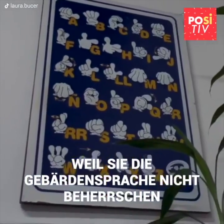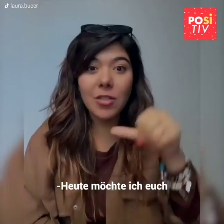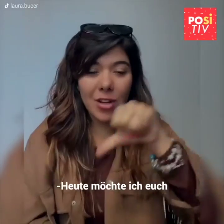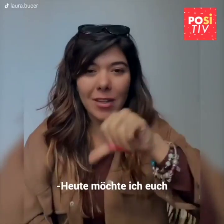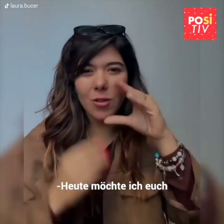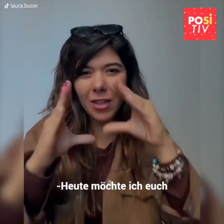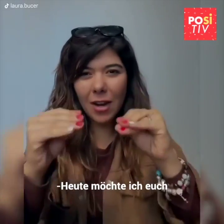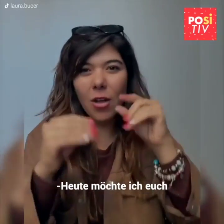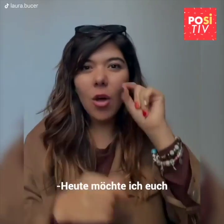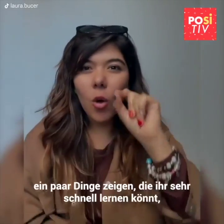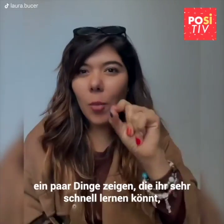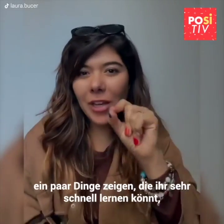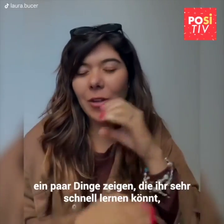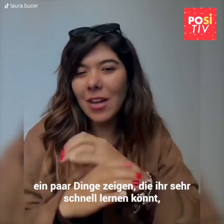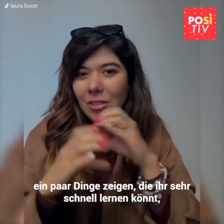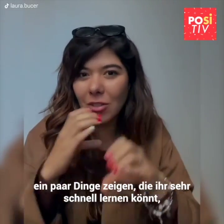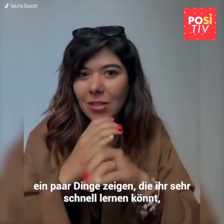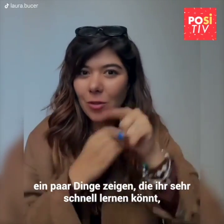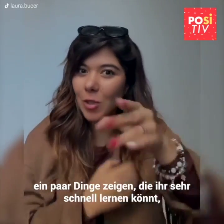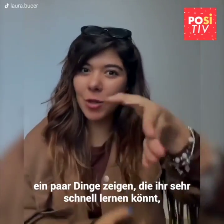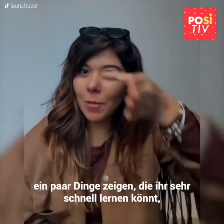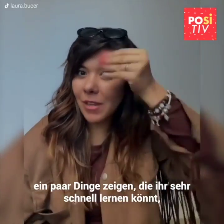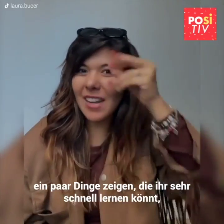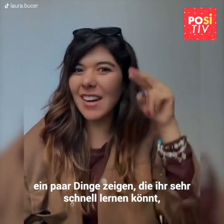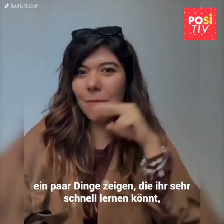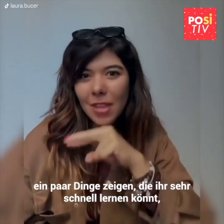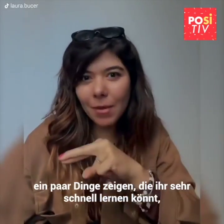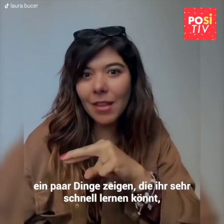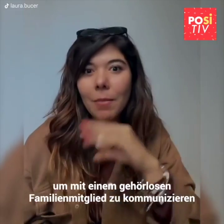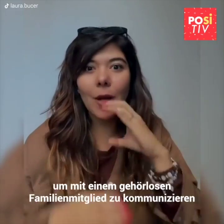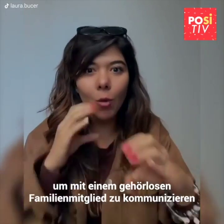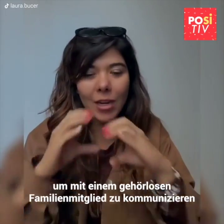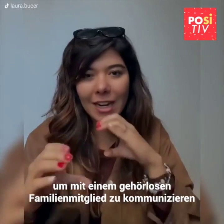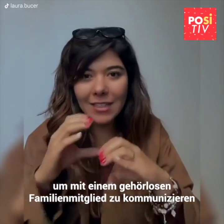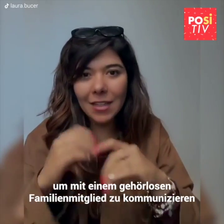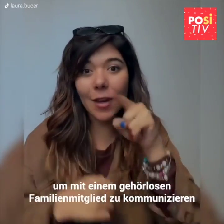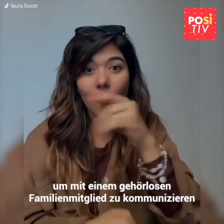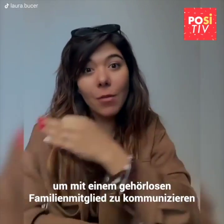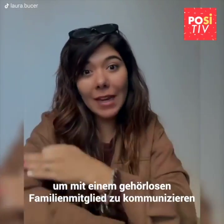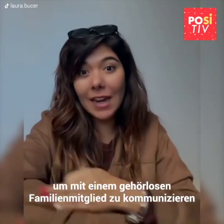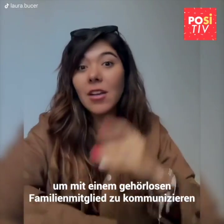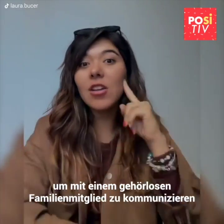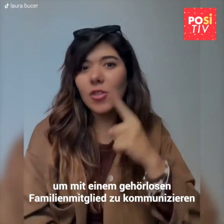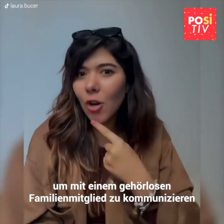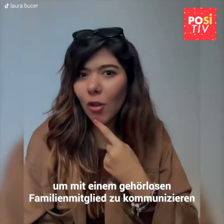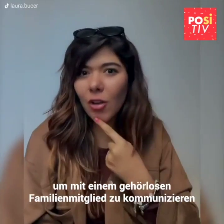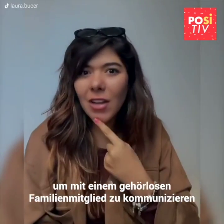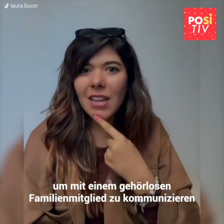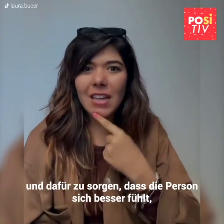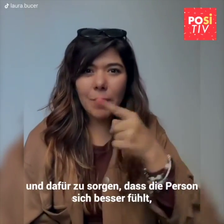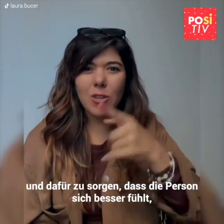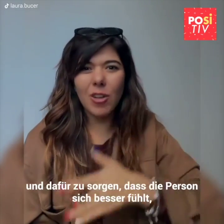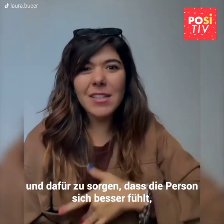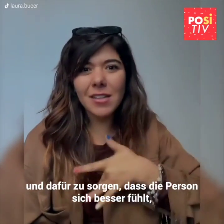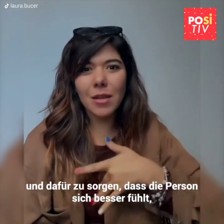Les quiero enseñar un poquito de las cosas que ustedes pueden aprender rápidamente para comunicarse si tienen un familiar sordo y que pues lo van a sentir